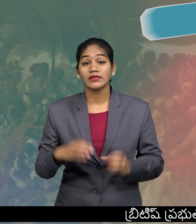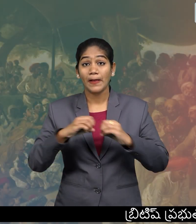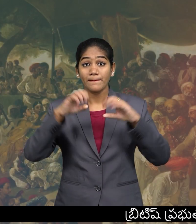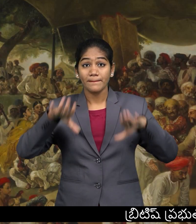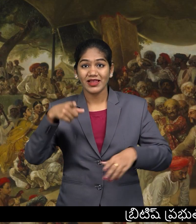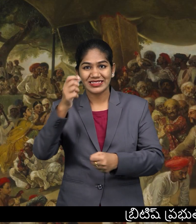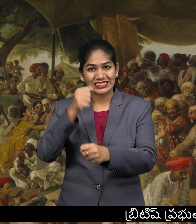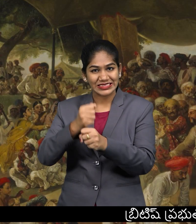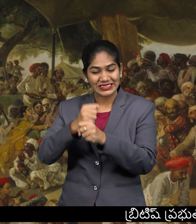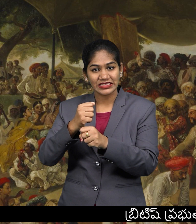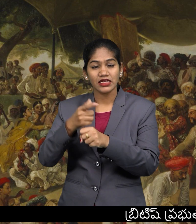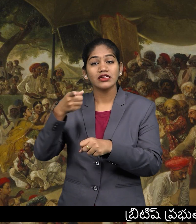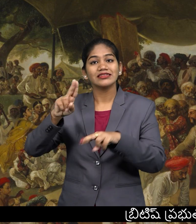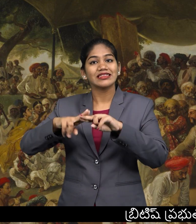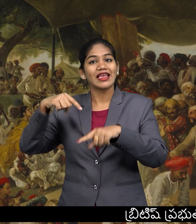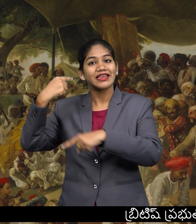బ్రిటిష్ ప్రభుత్వ పారిశ్రామిక విధానం